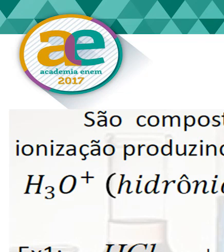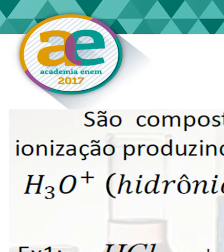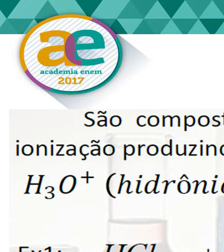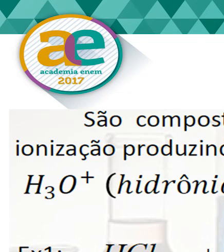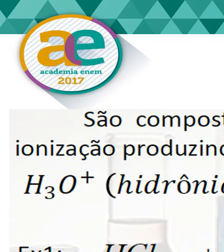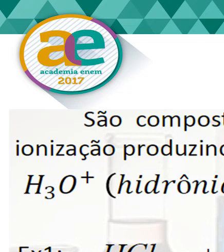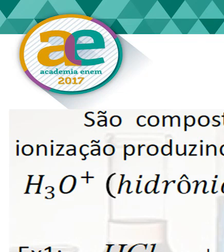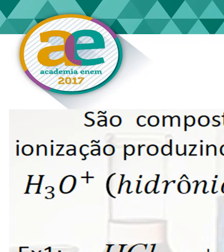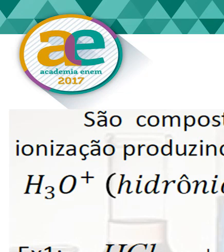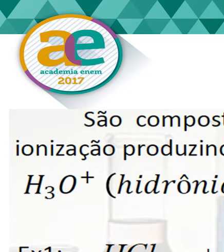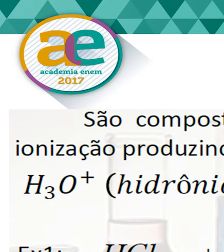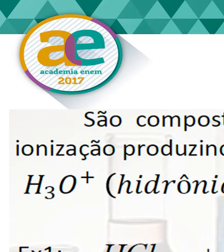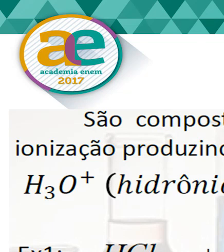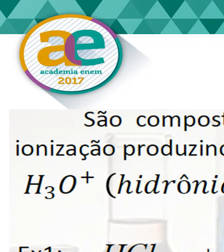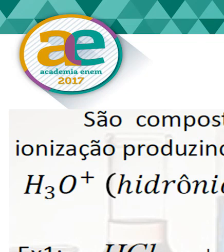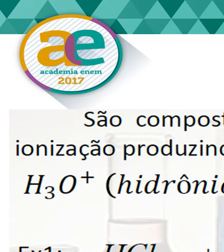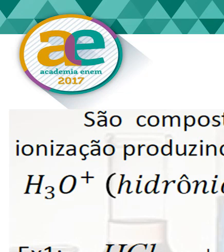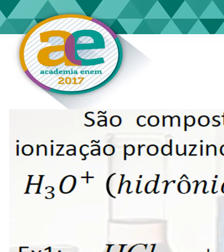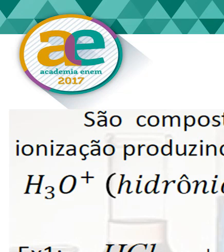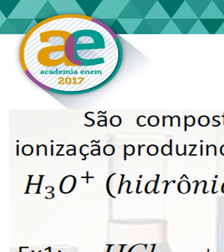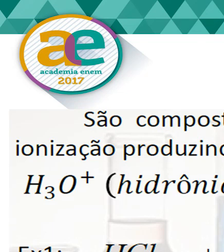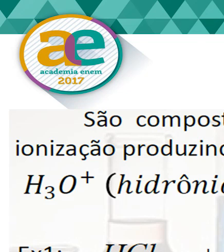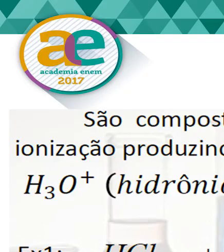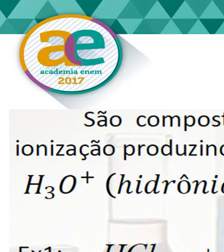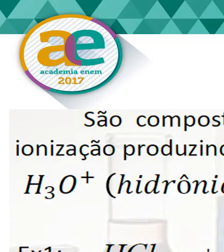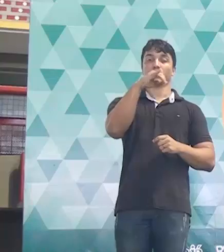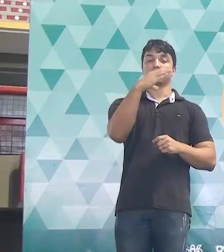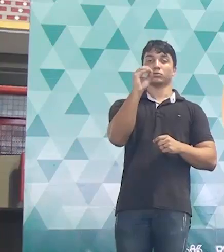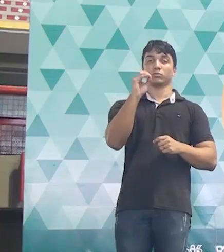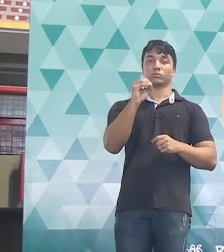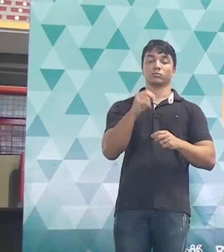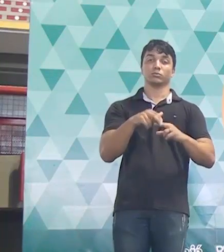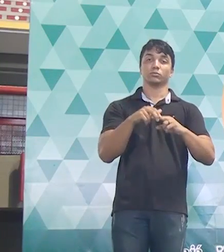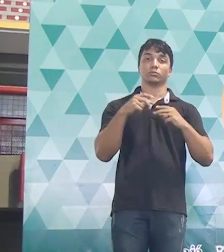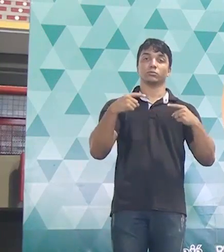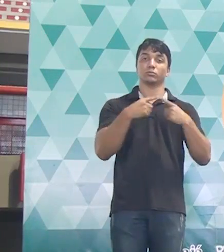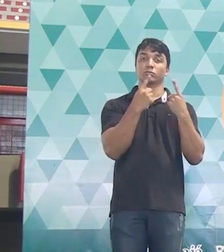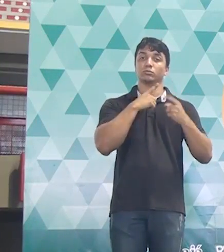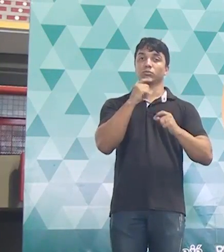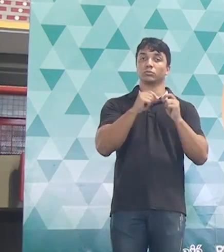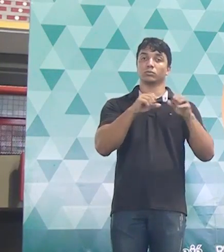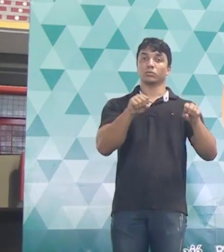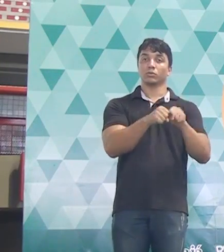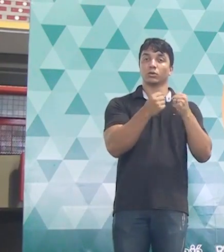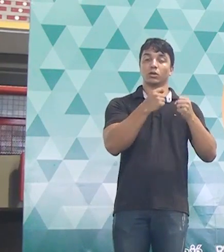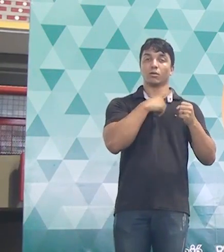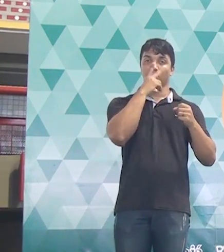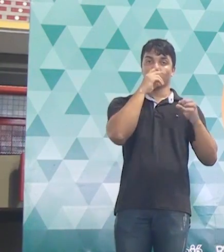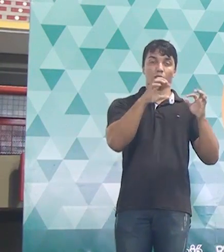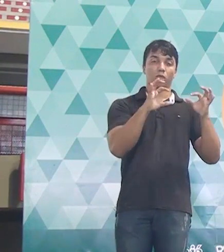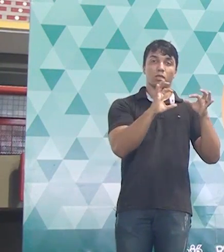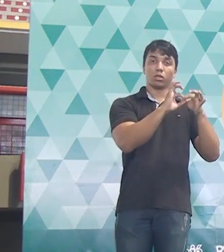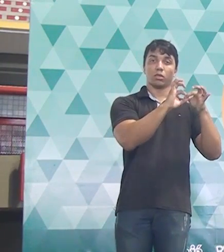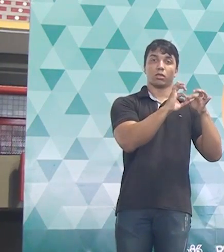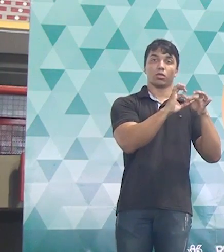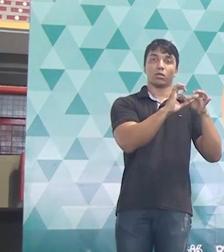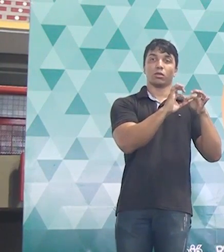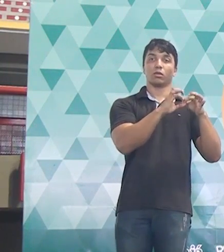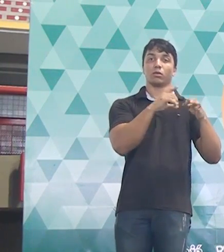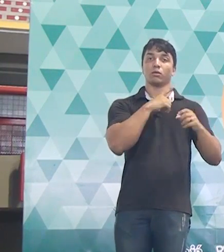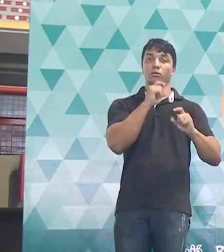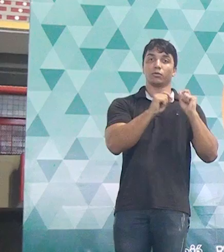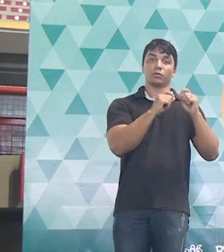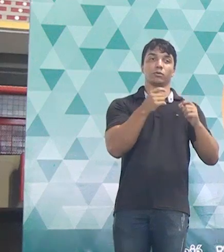dissolver, sofre um fenômeno chamado ionização, que é a quebra da ligação